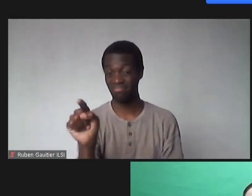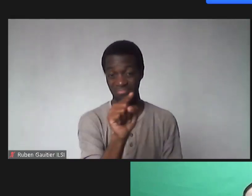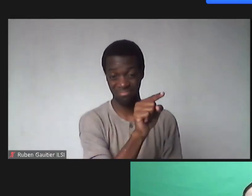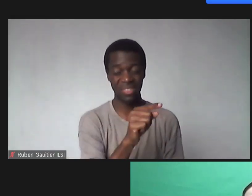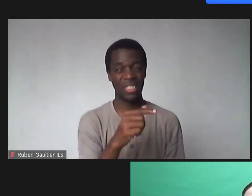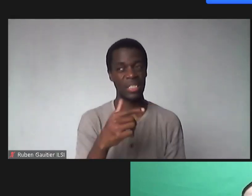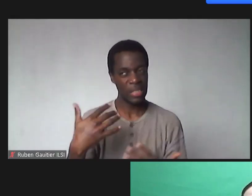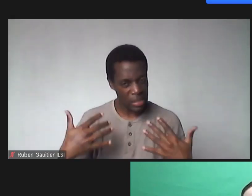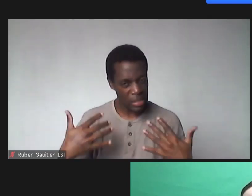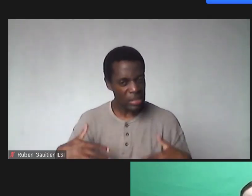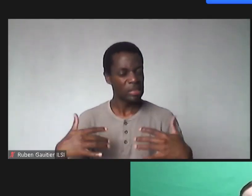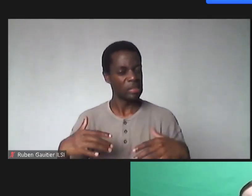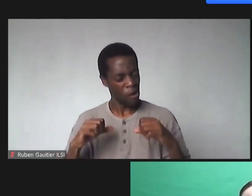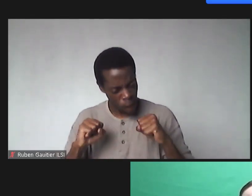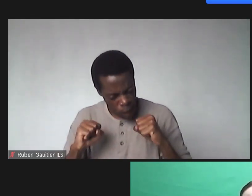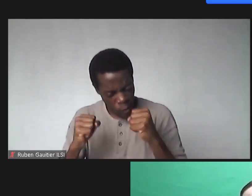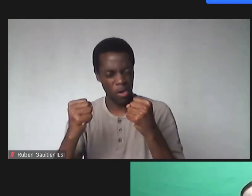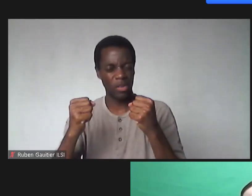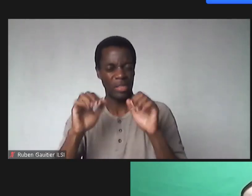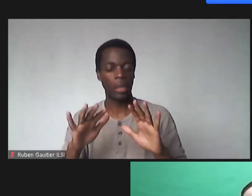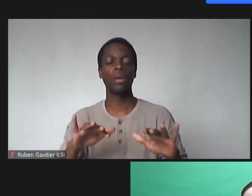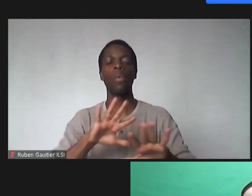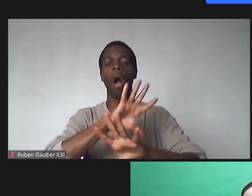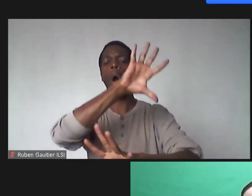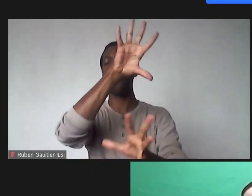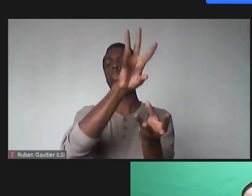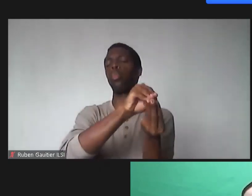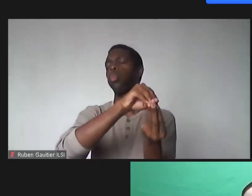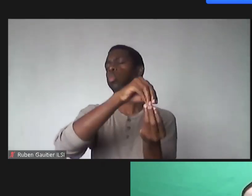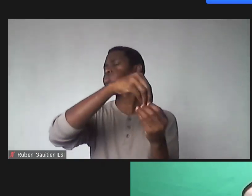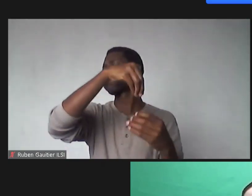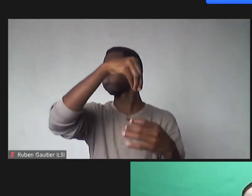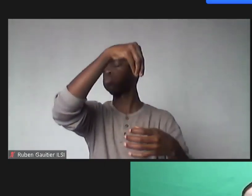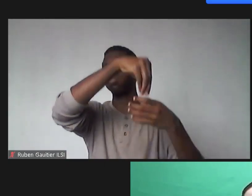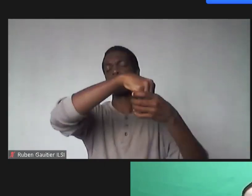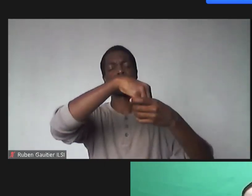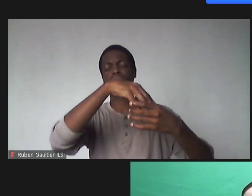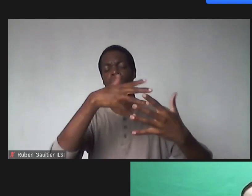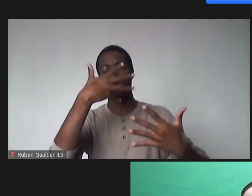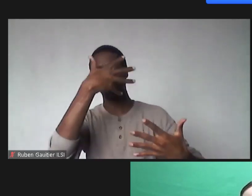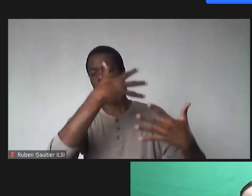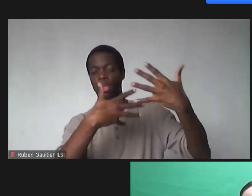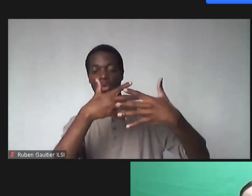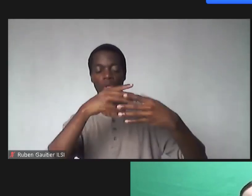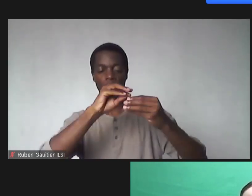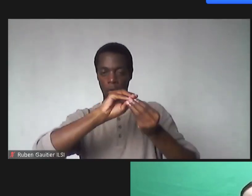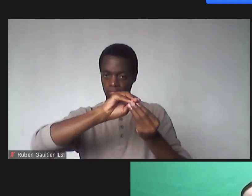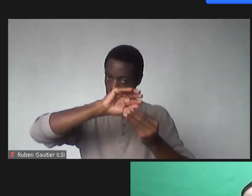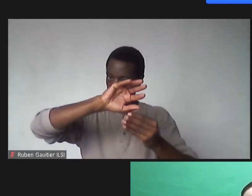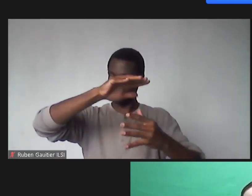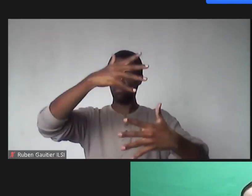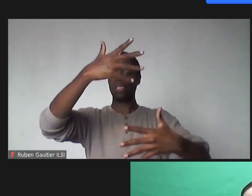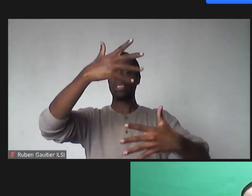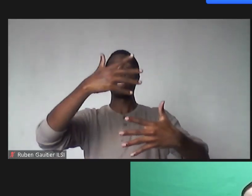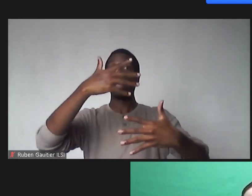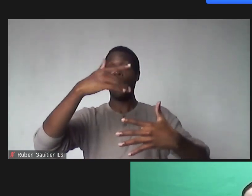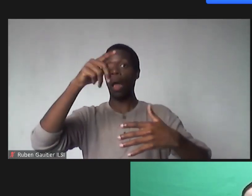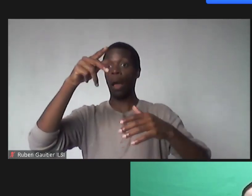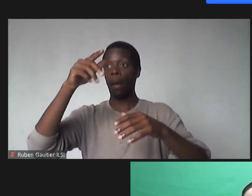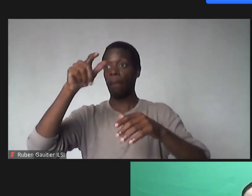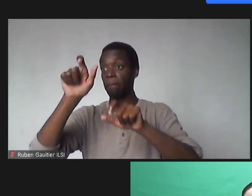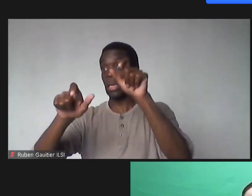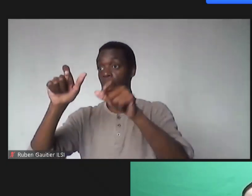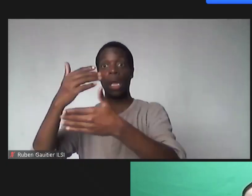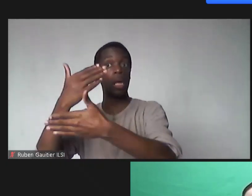desagregar estos datos que ya tenemos con el censo por todas las variables posibles. Esto podemos hacer, el Washington